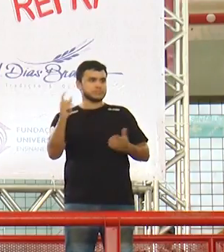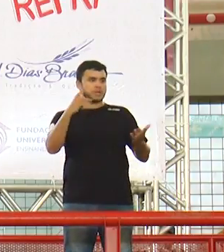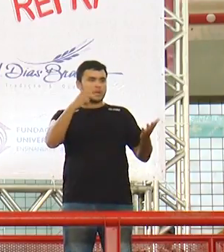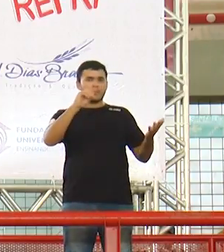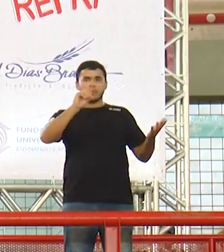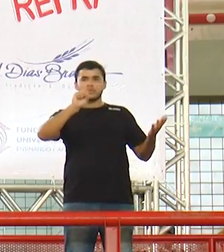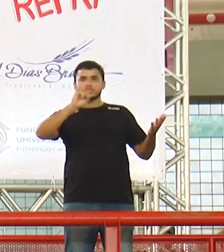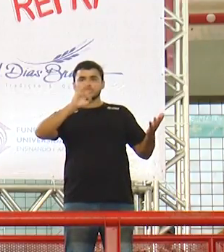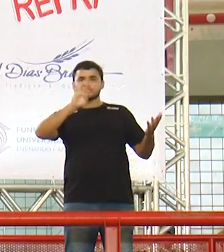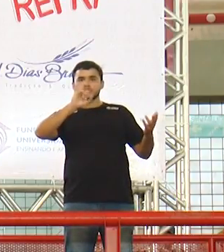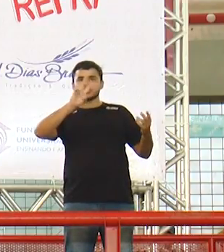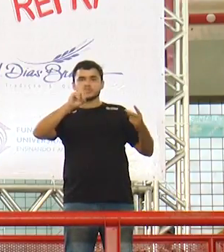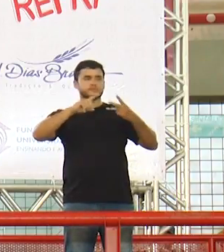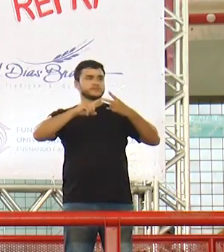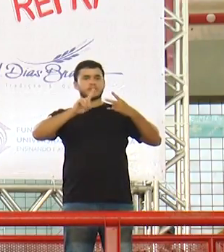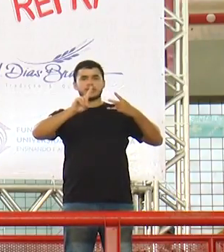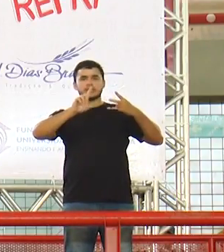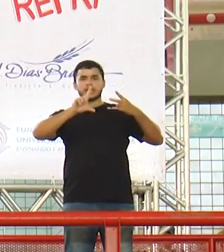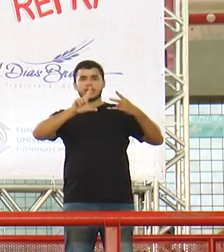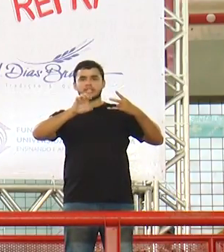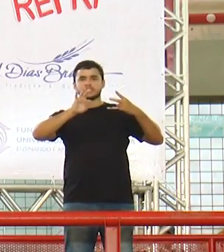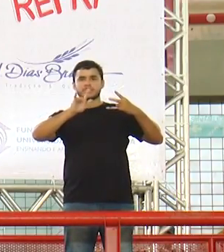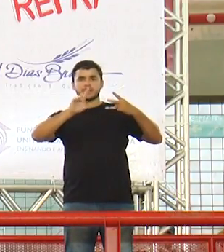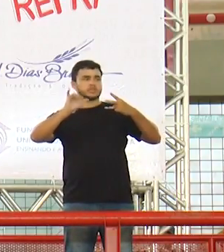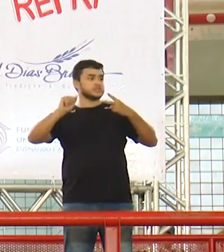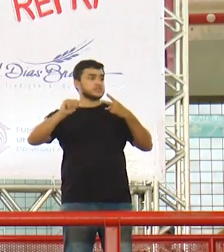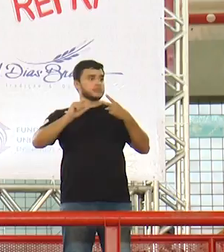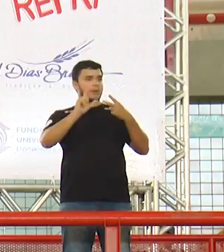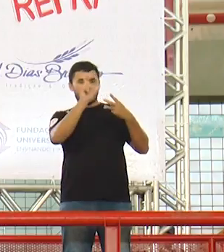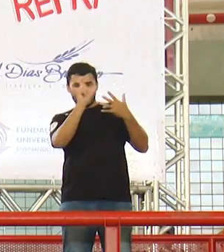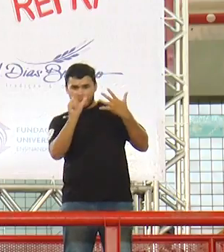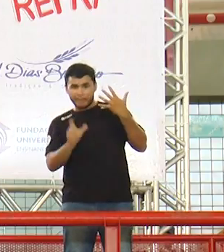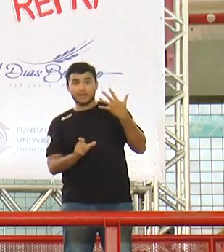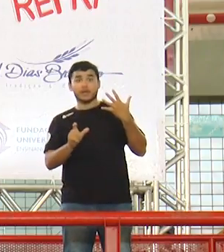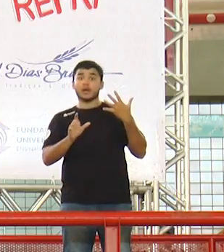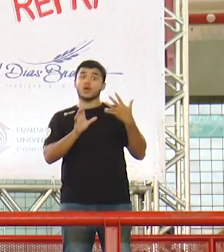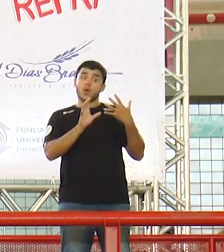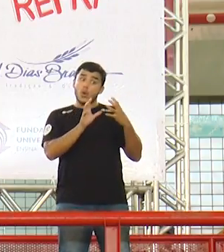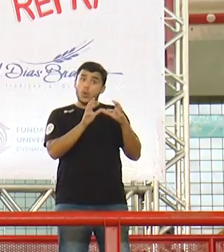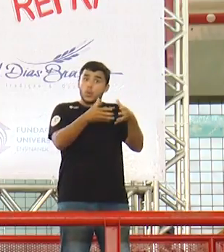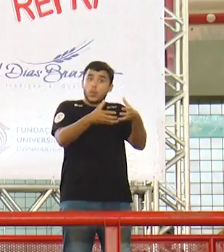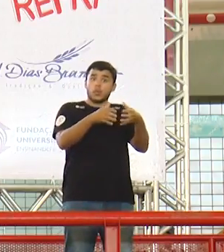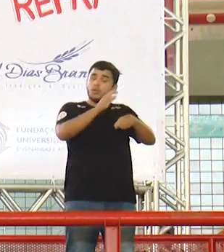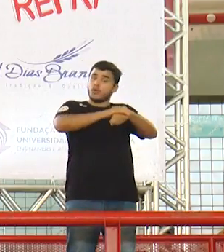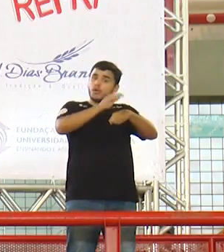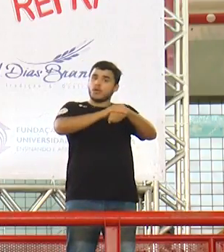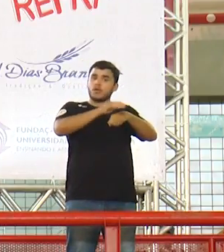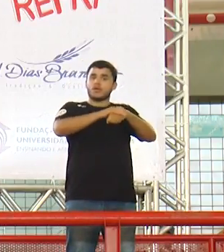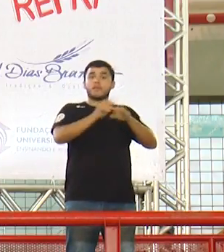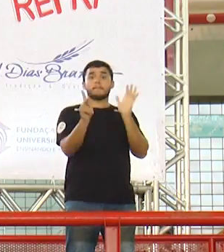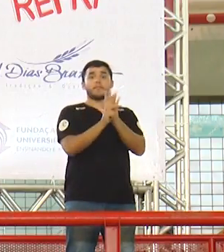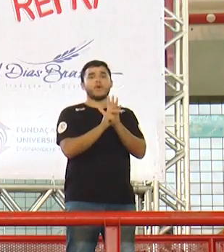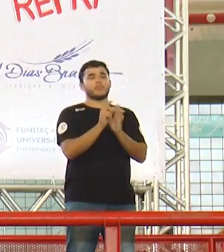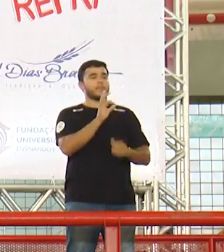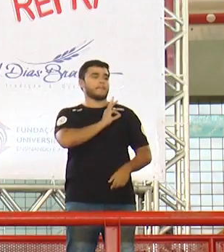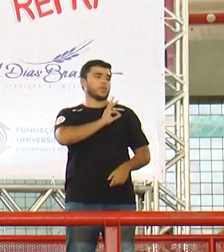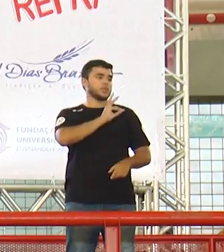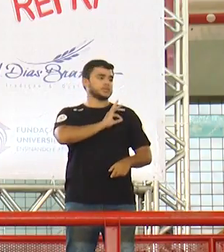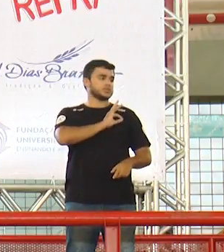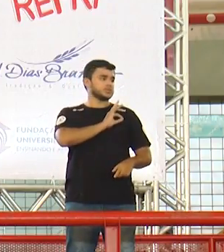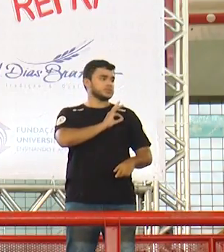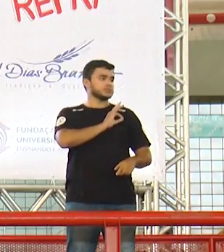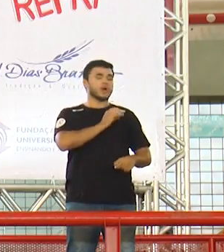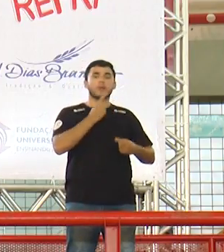diligência, bala deflagrada, essas coisas, isso aí faz parte do jargão policial.